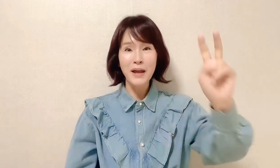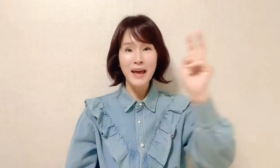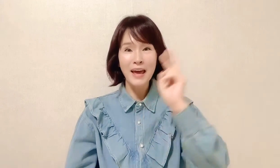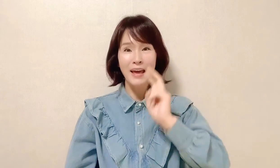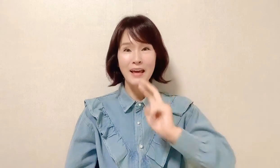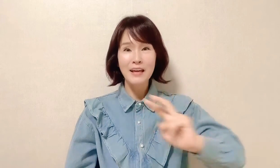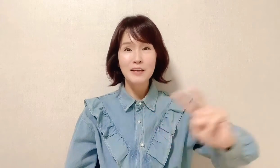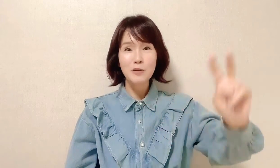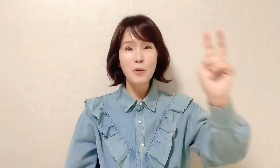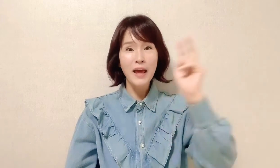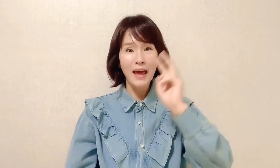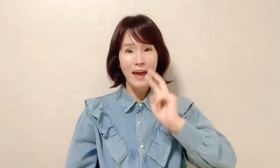노래, 노래해,